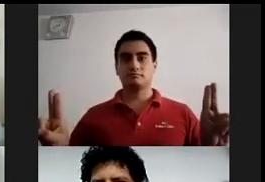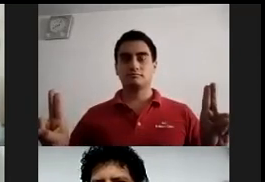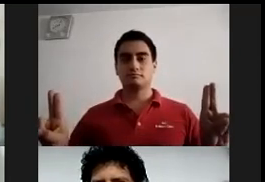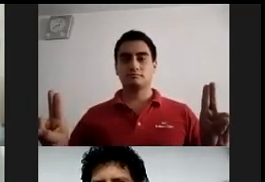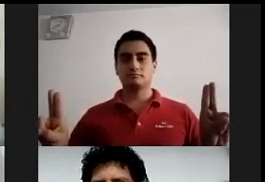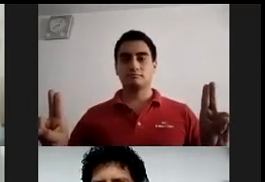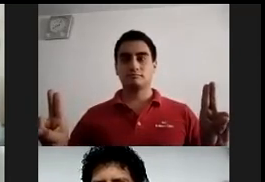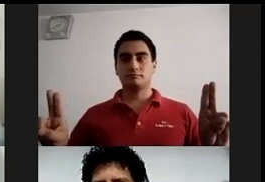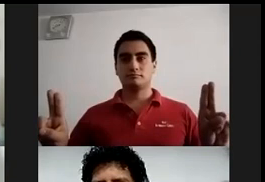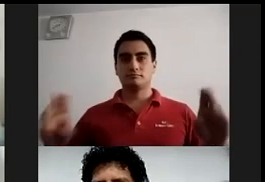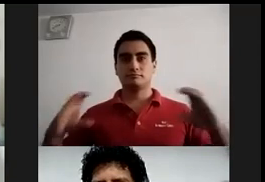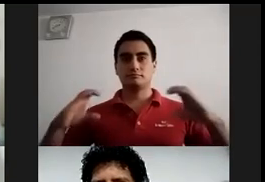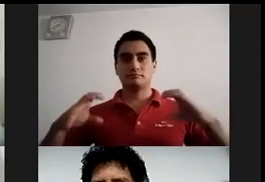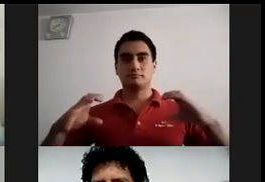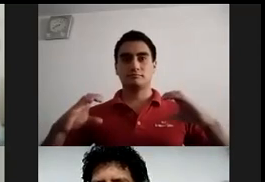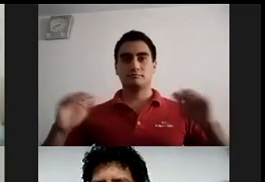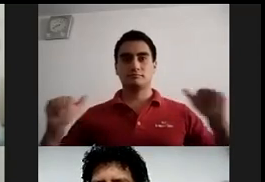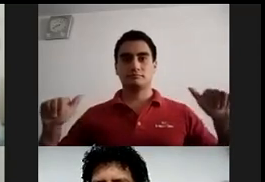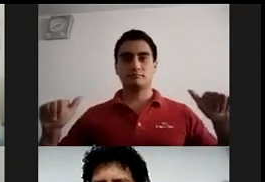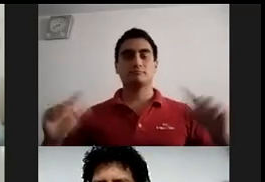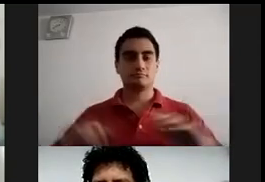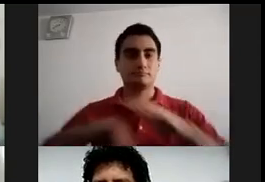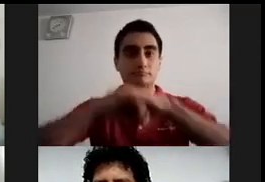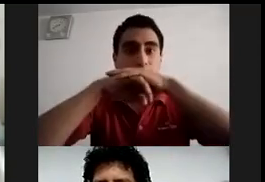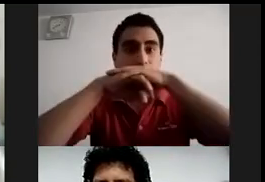largas. Entonces, por favor, chicos, me lo mandan